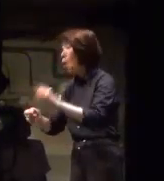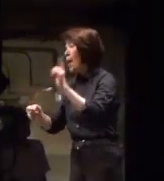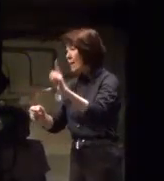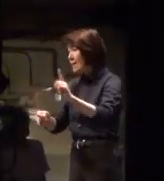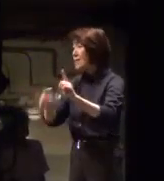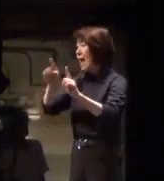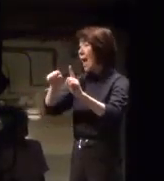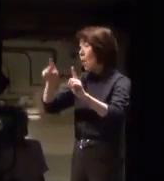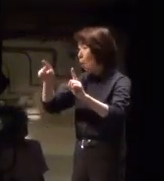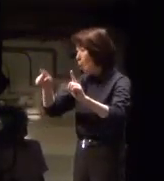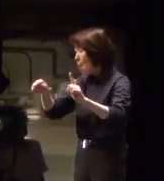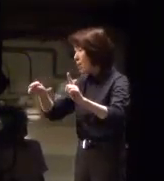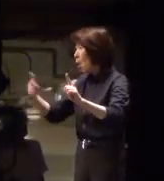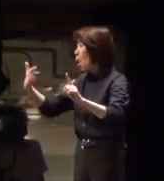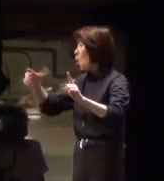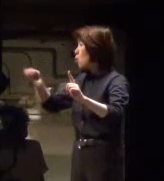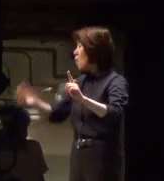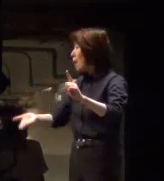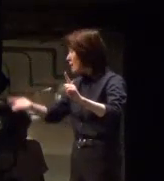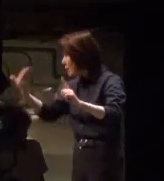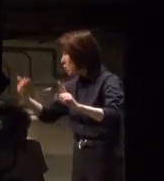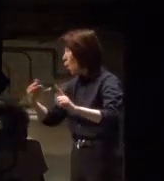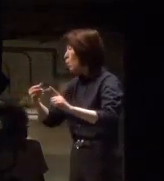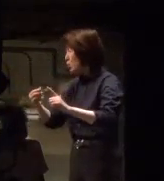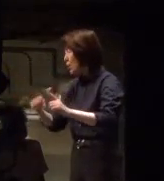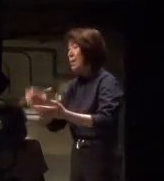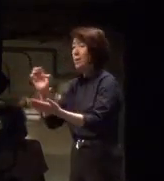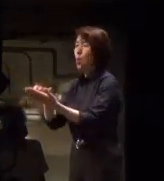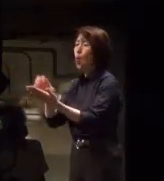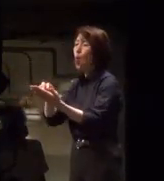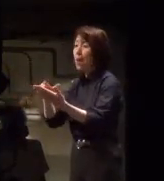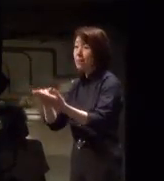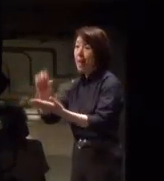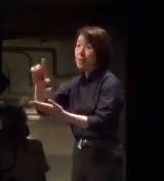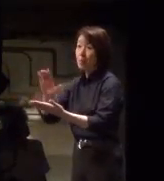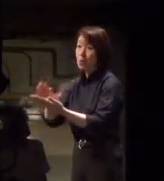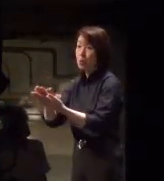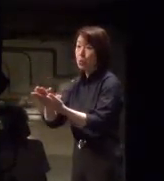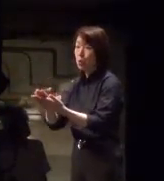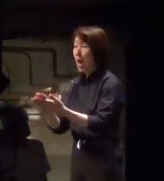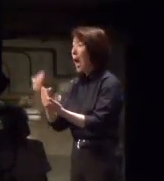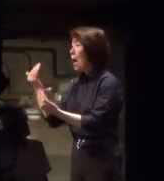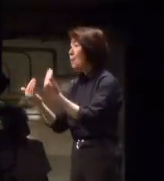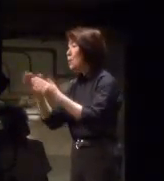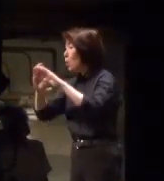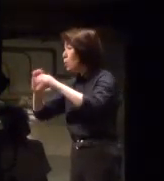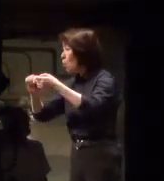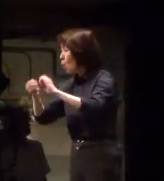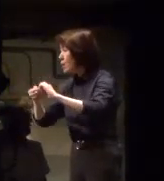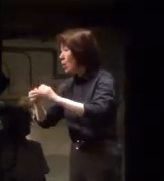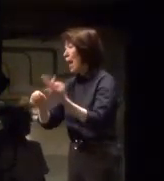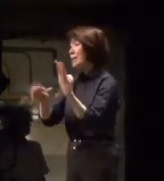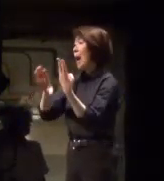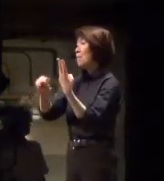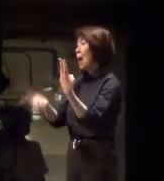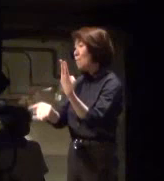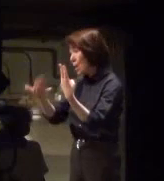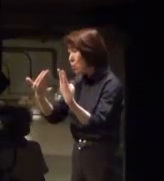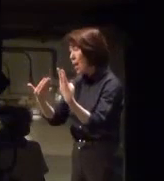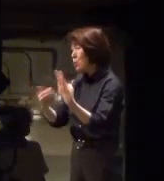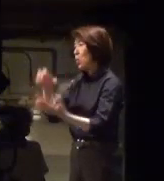メートルあたり6万ベクレルを超えてすでに汚れている、くすんだ緑のところも3万ベクレルを超えて汚れ